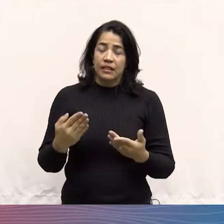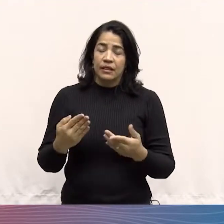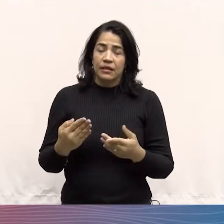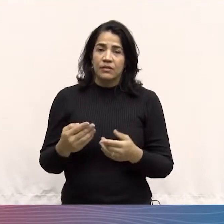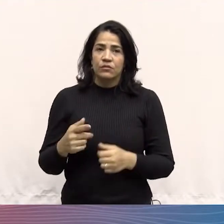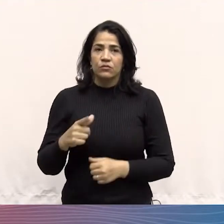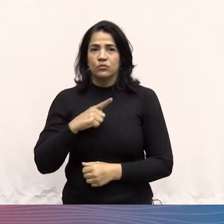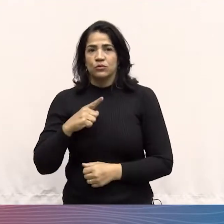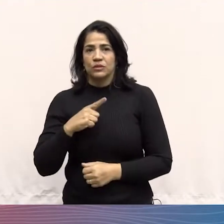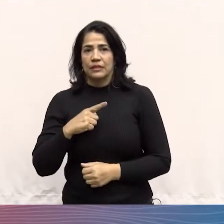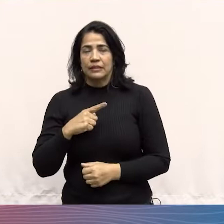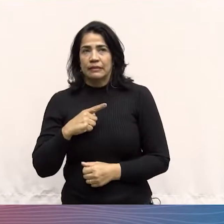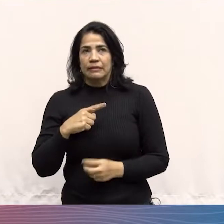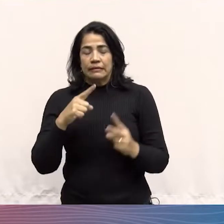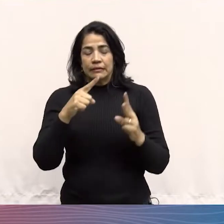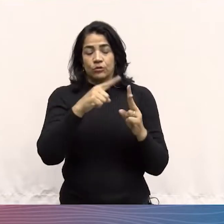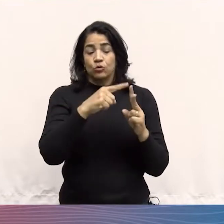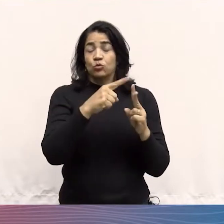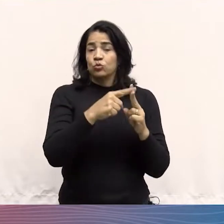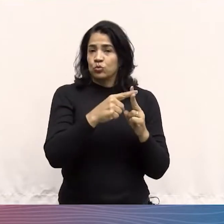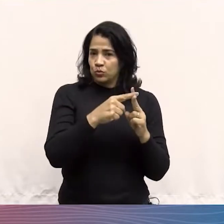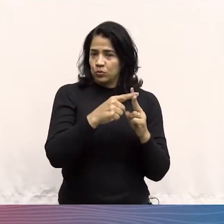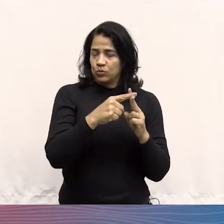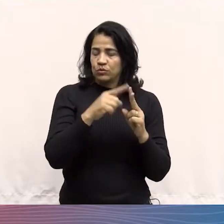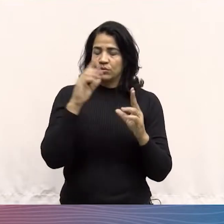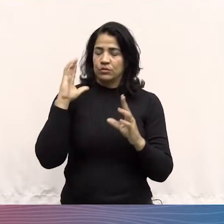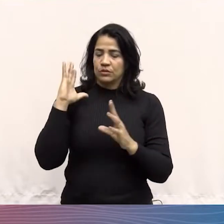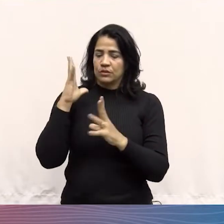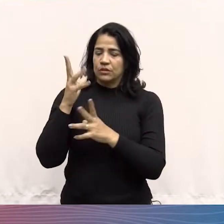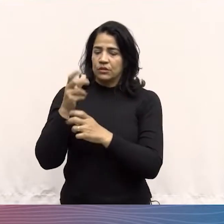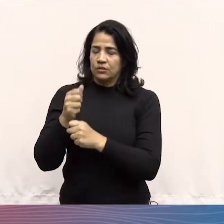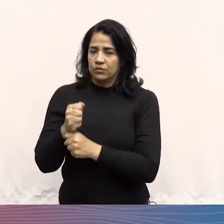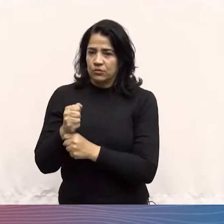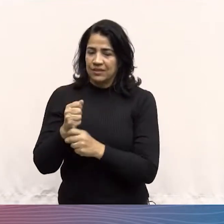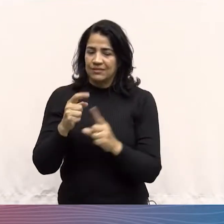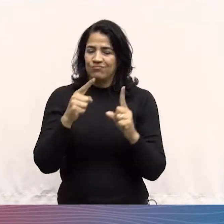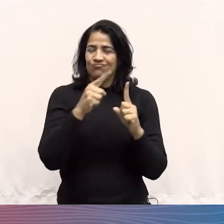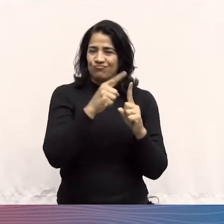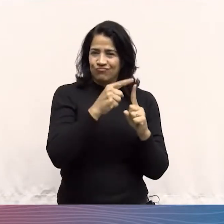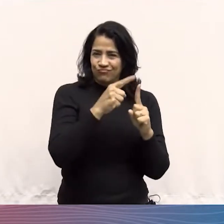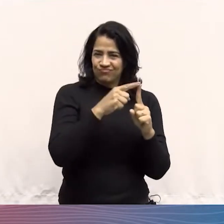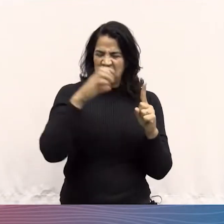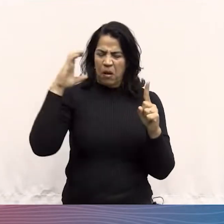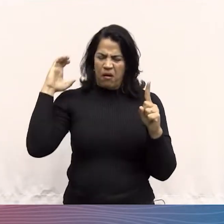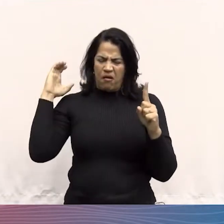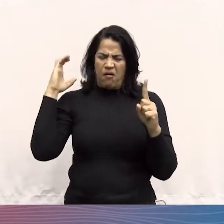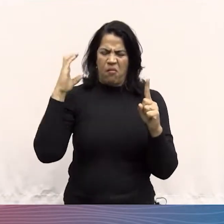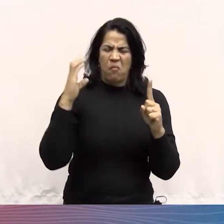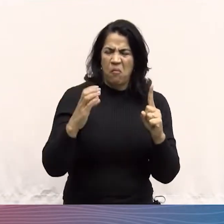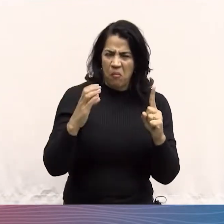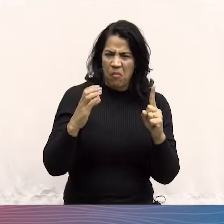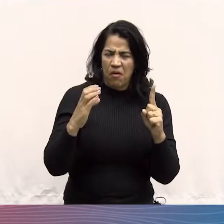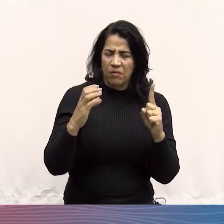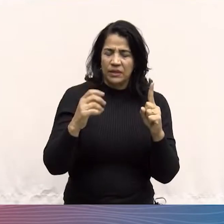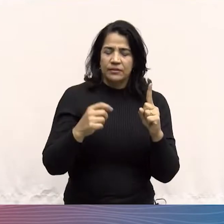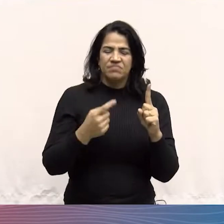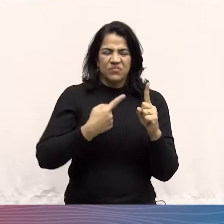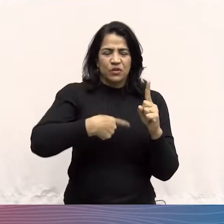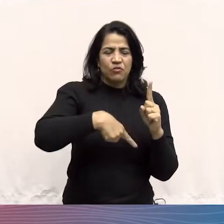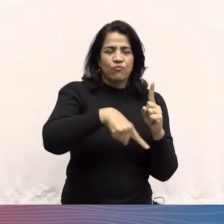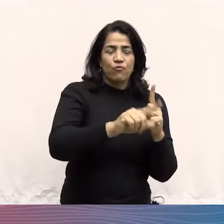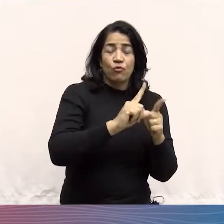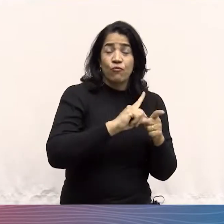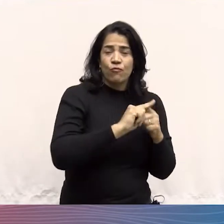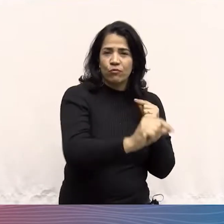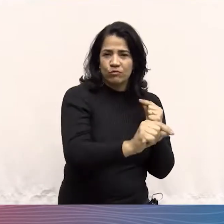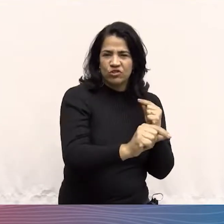Éden, teve que se virar sozinho, né, fora da presença de Deus. Ele, então, ficou com medo